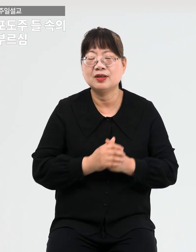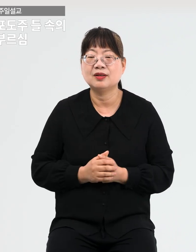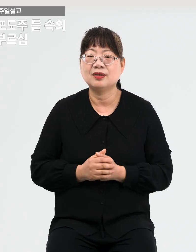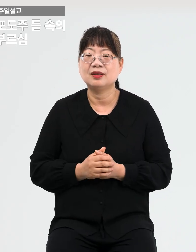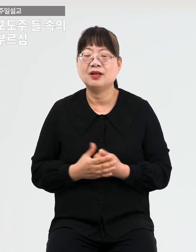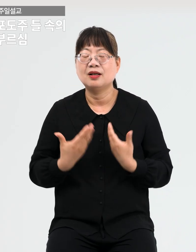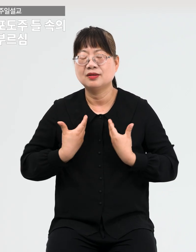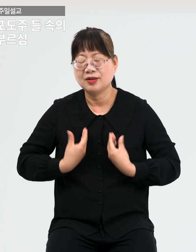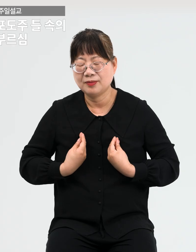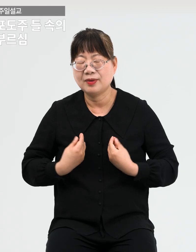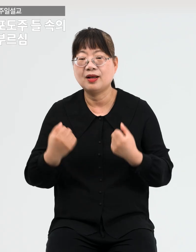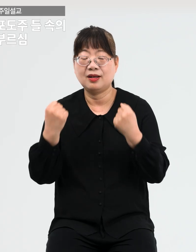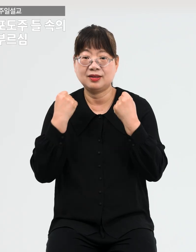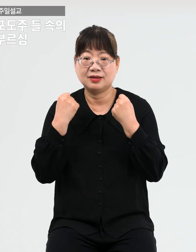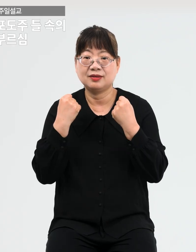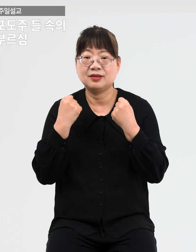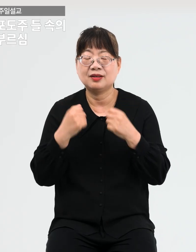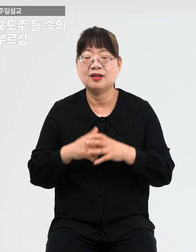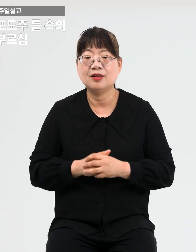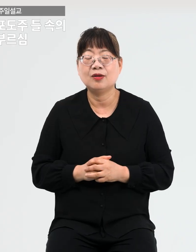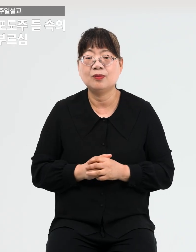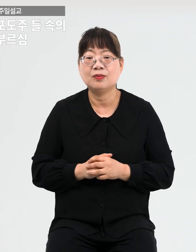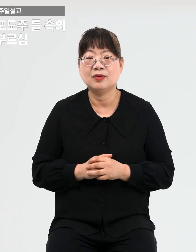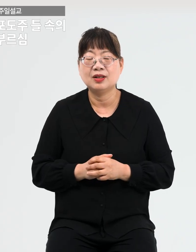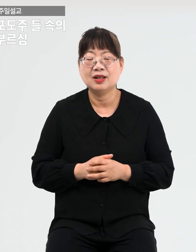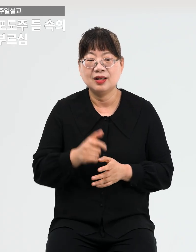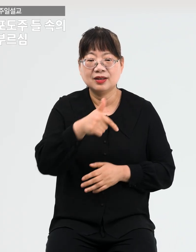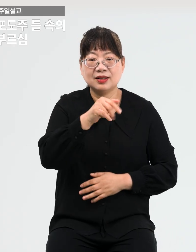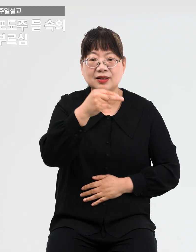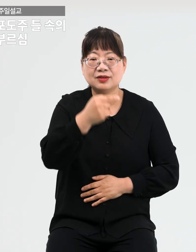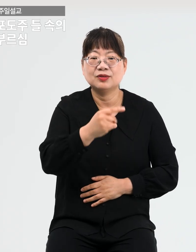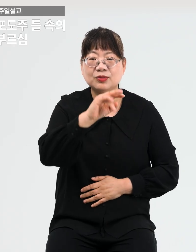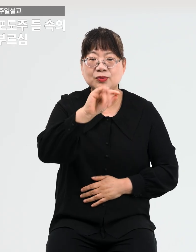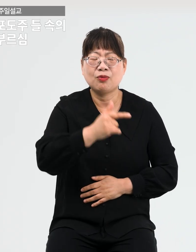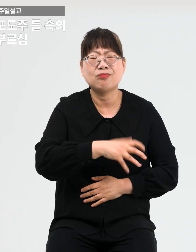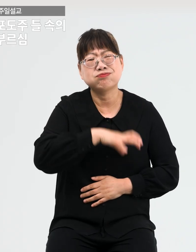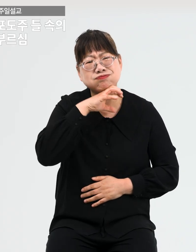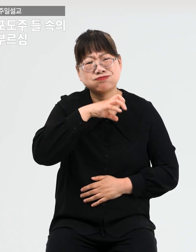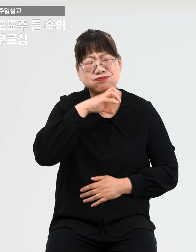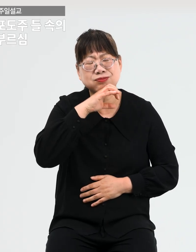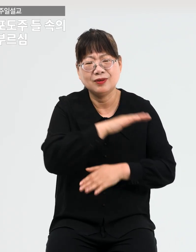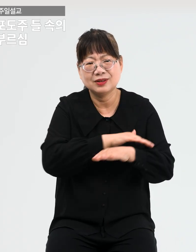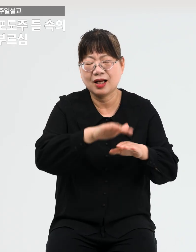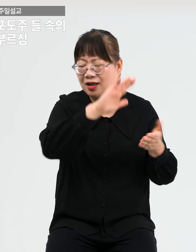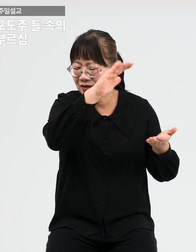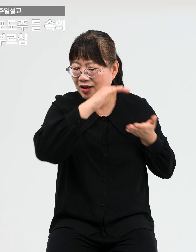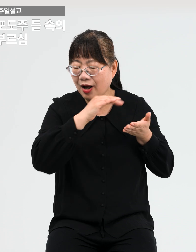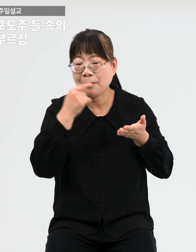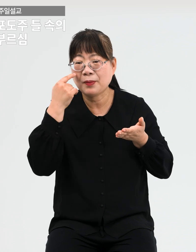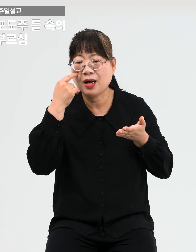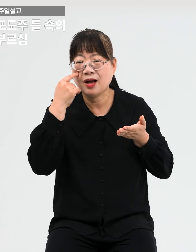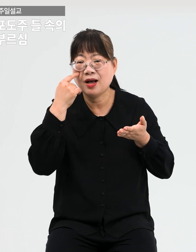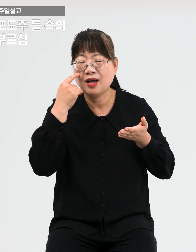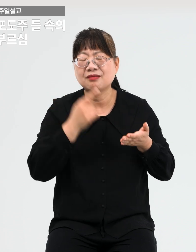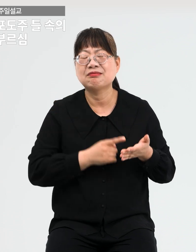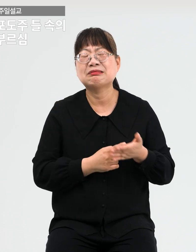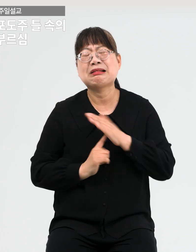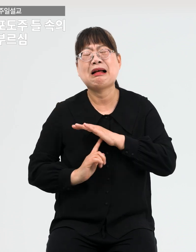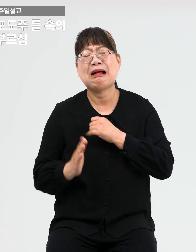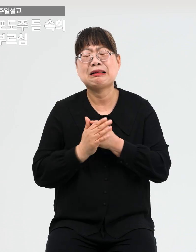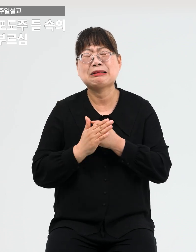절망의 힘. 지금 기드온의 넋두리를 들어보세요. 이거 좌절해서 하는